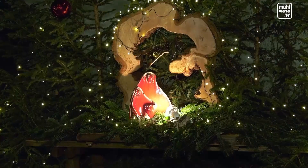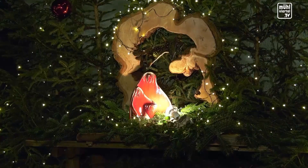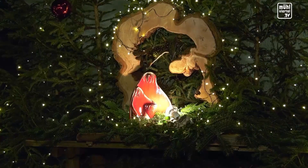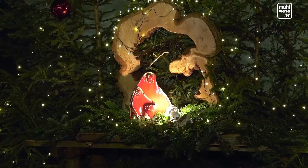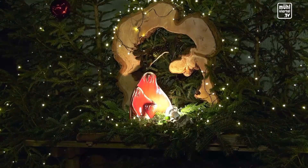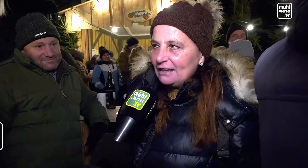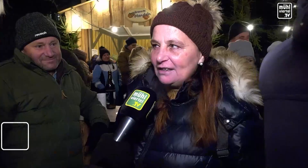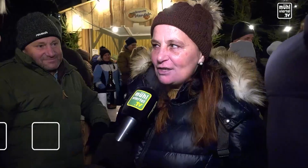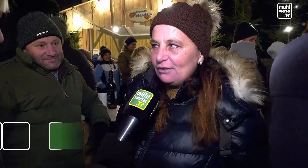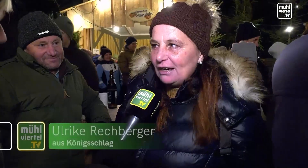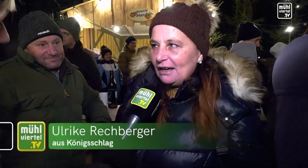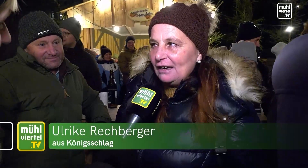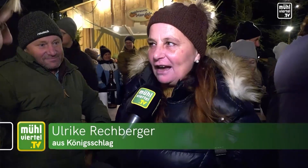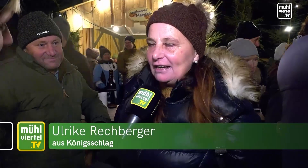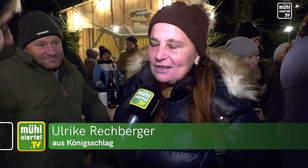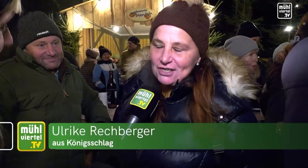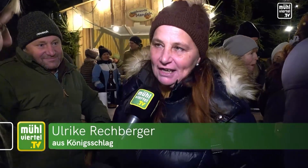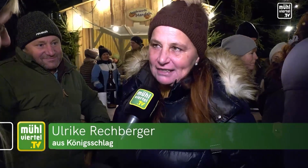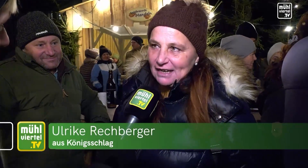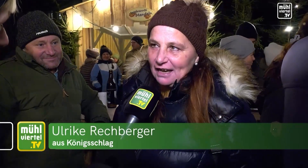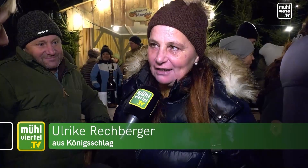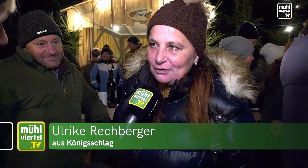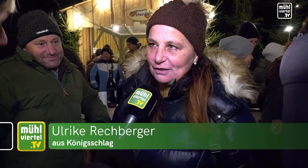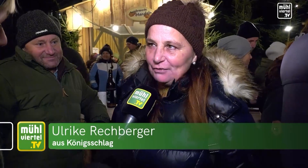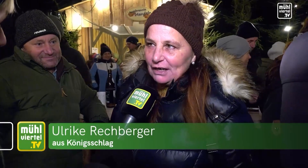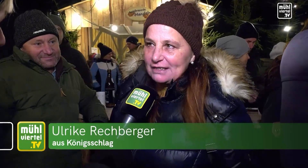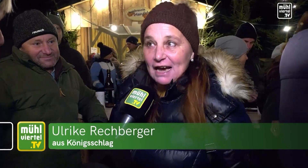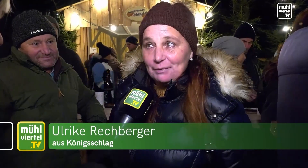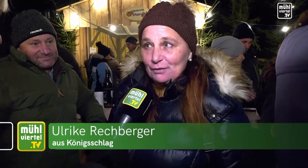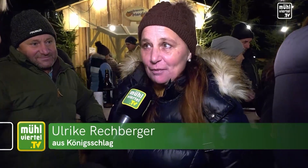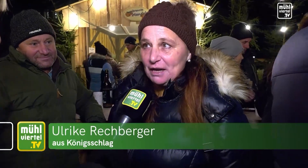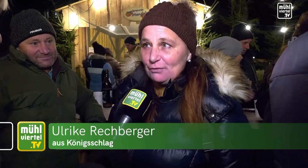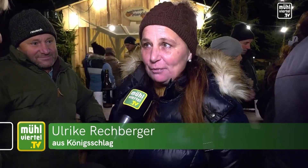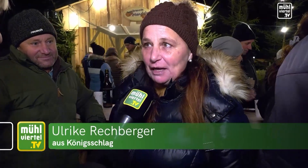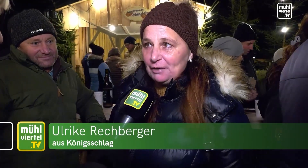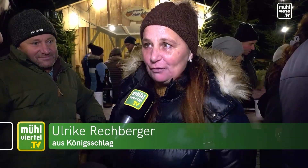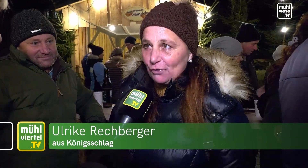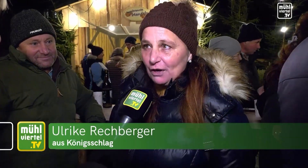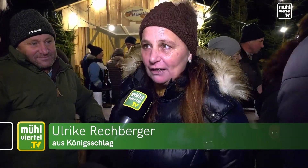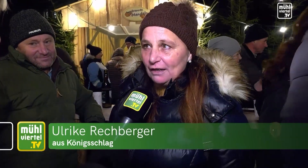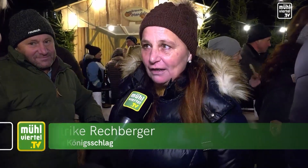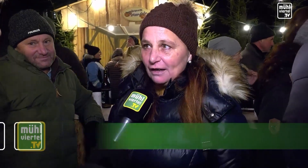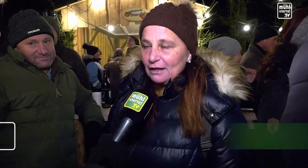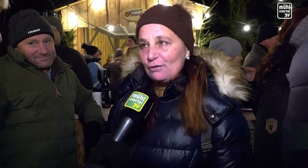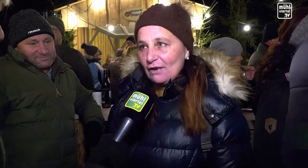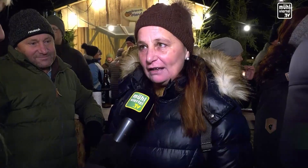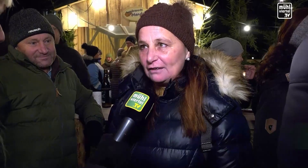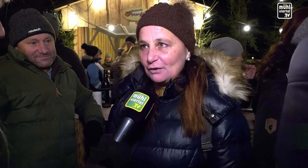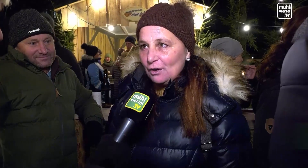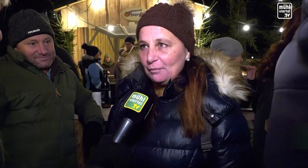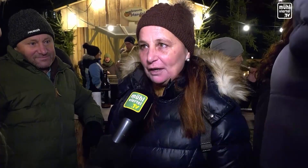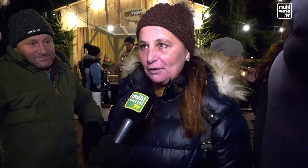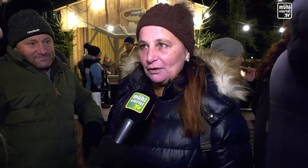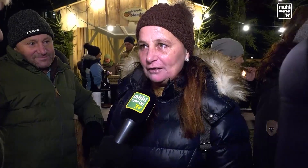hat. Weihnachten ist einfach eigentlich eine stille Zeit und einfach Zeit mit der Familie verbringen, mit den Freunden, die